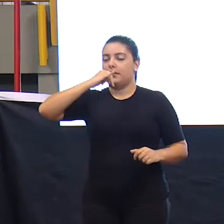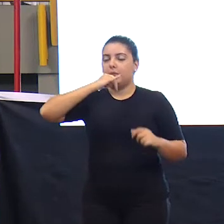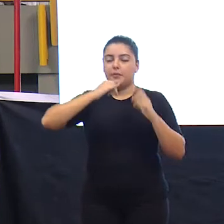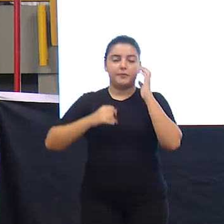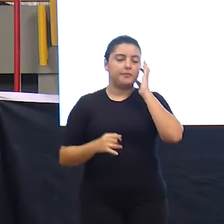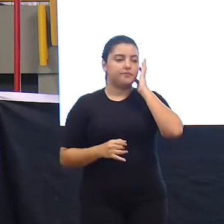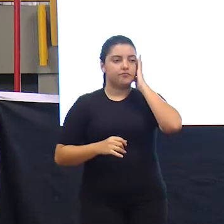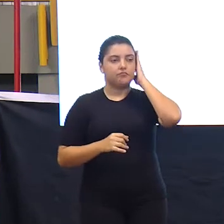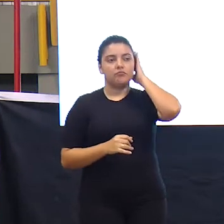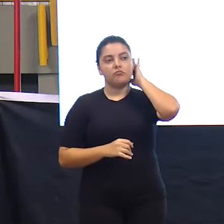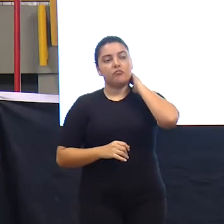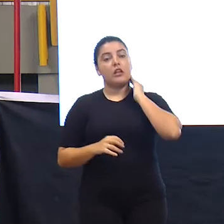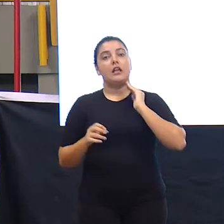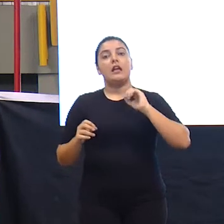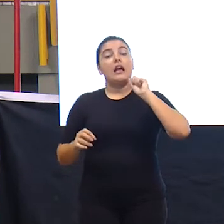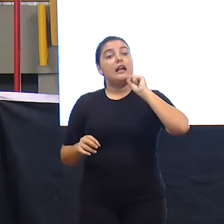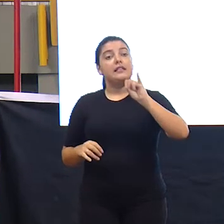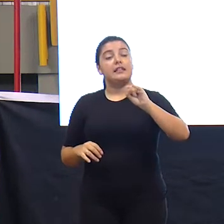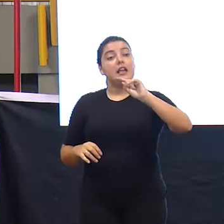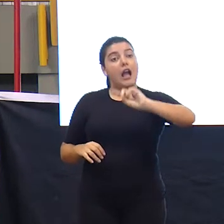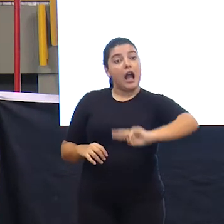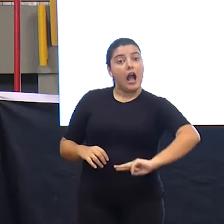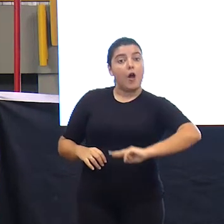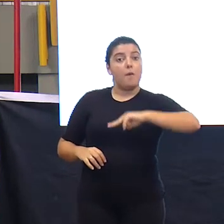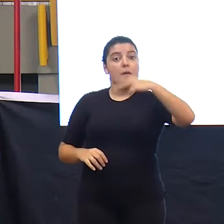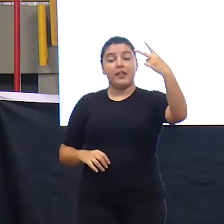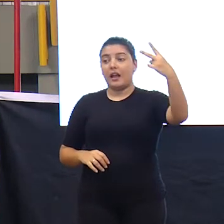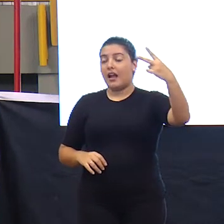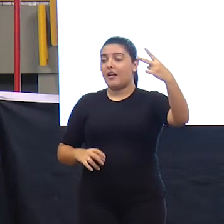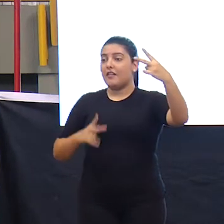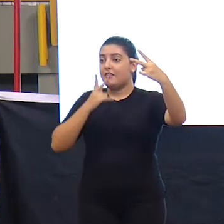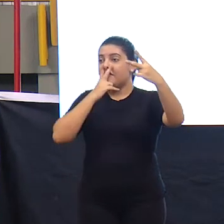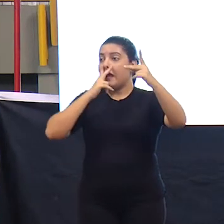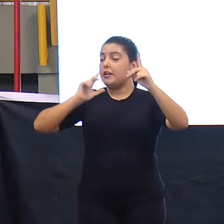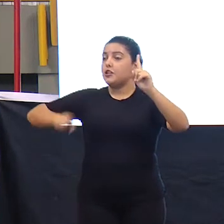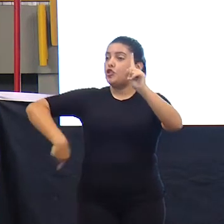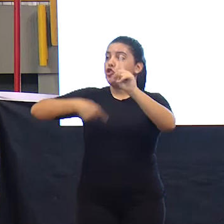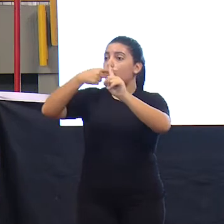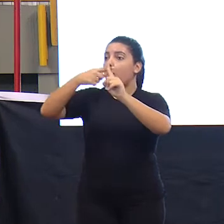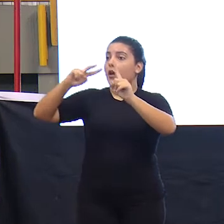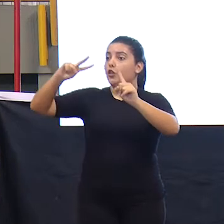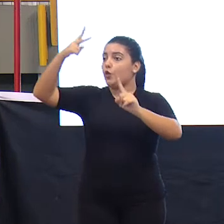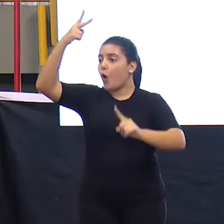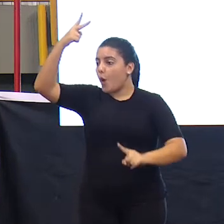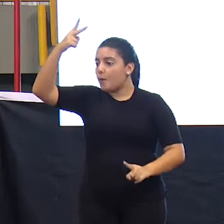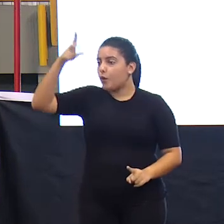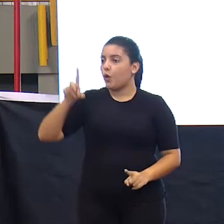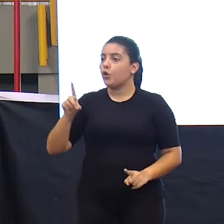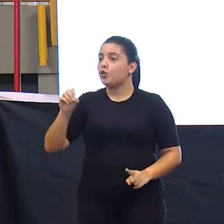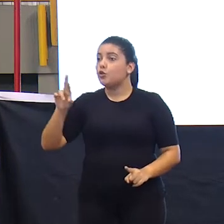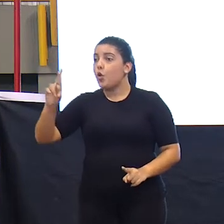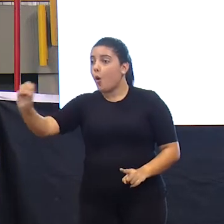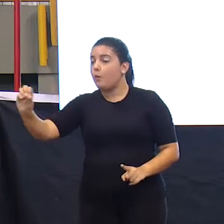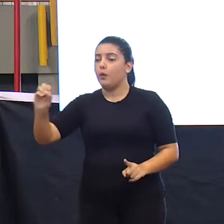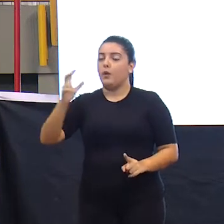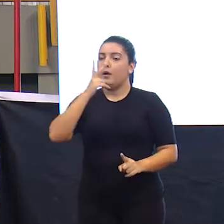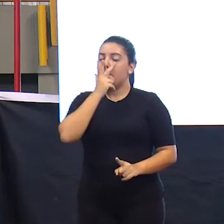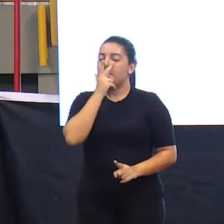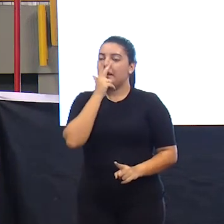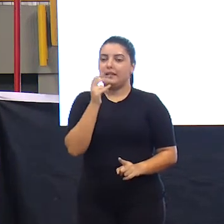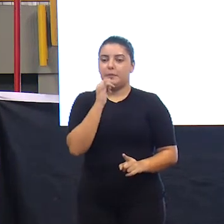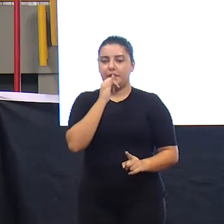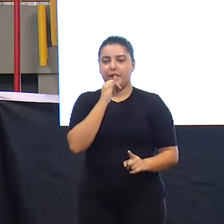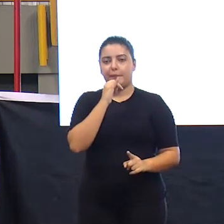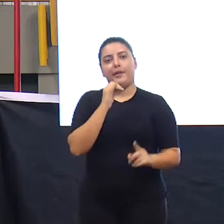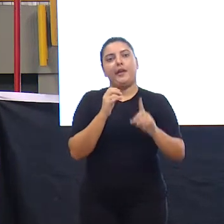Gente, se a pessoa ganhar um aumento de 100%, ele vai para quanto? Ele vai para 200%, ele vai